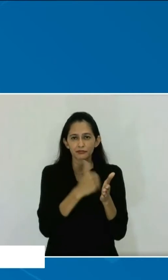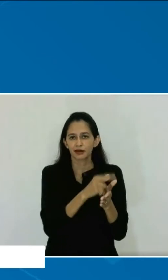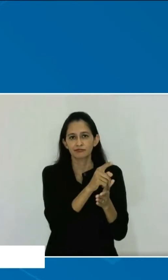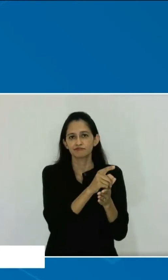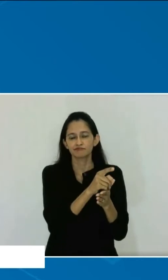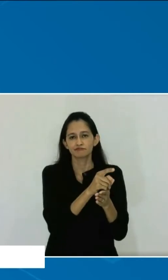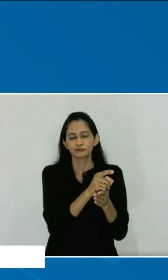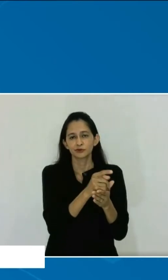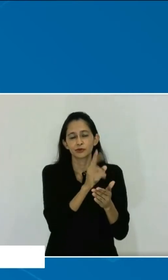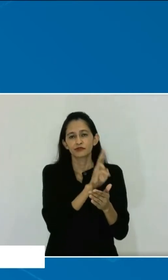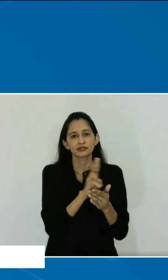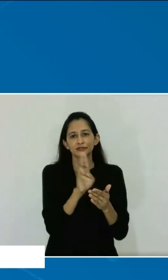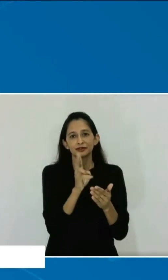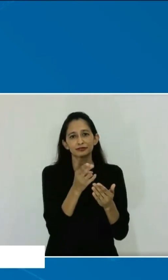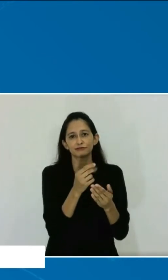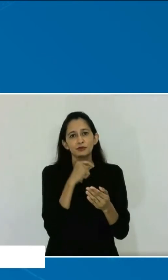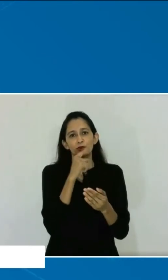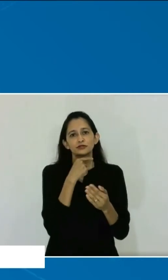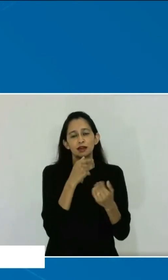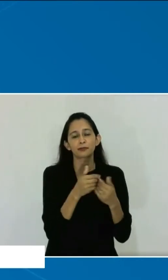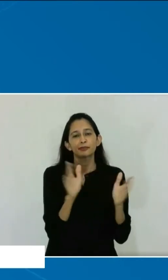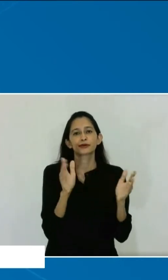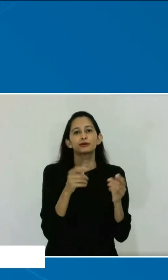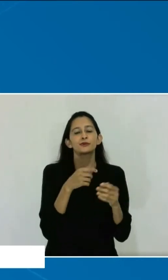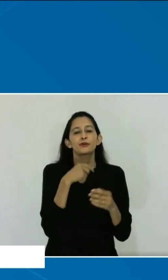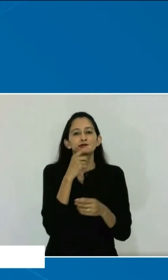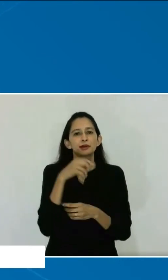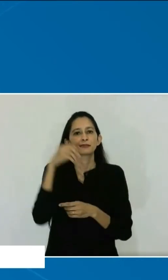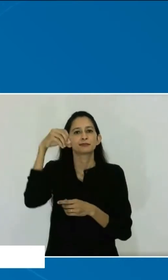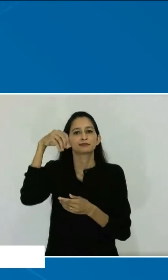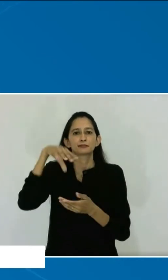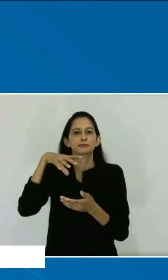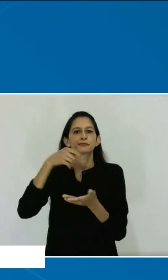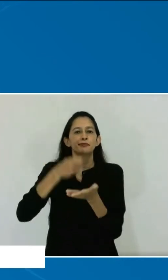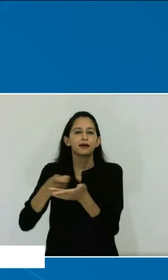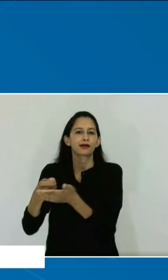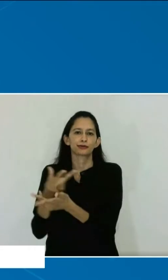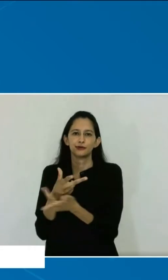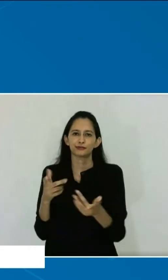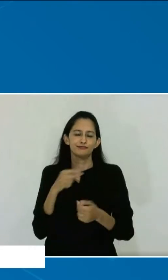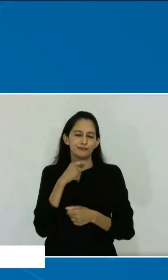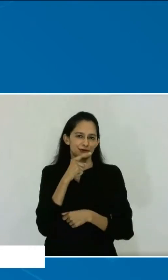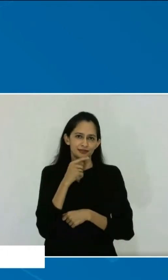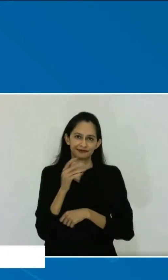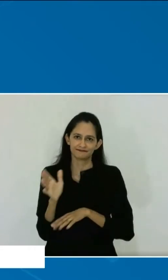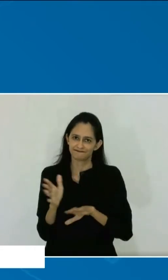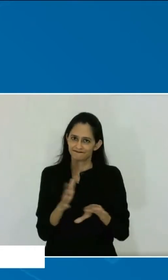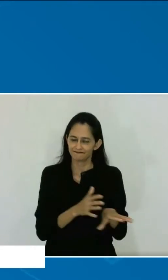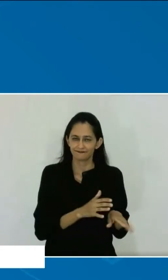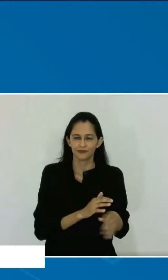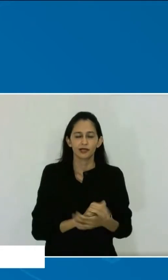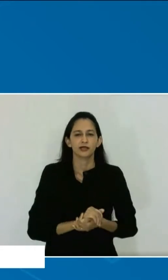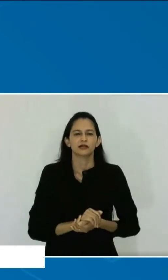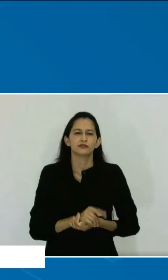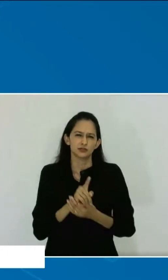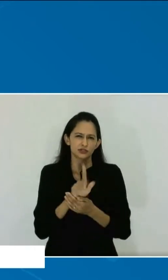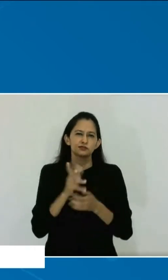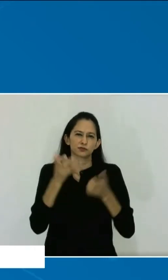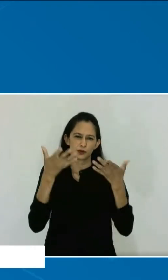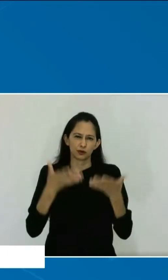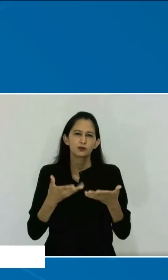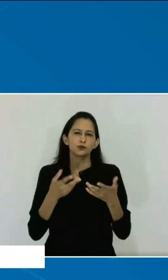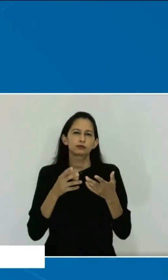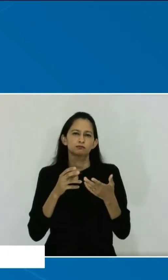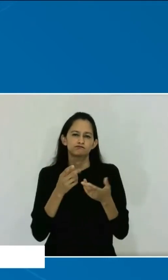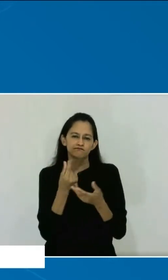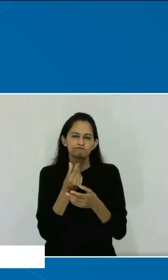está completamente empenhada nisso. Mas como você falou nessa questão de orçamento,